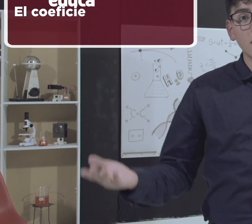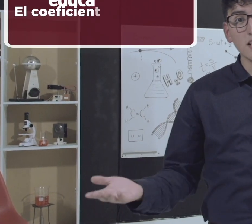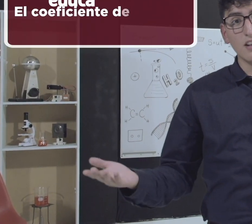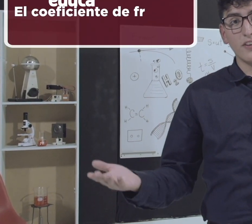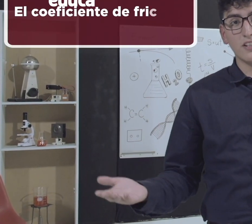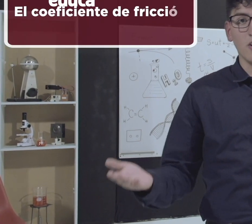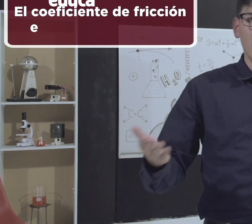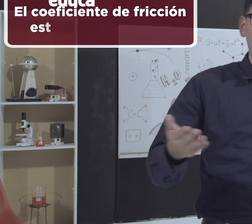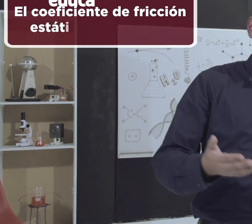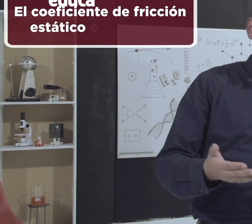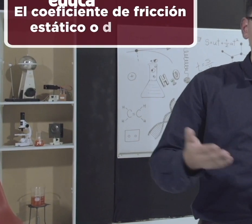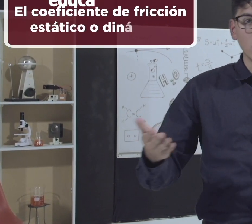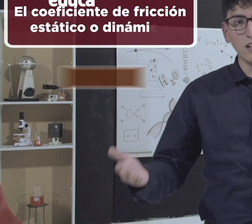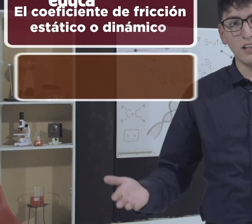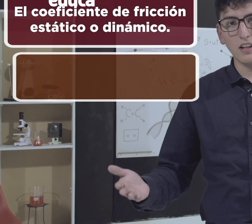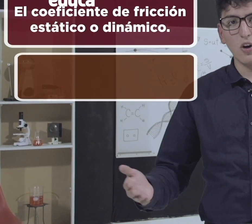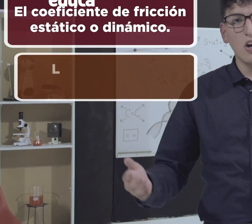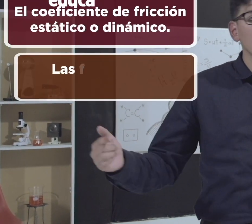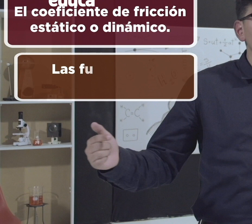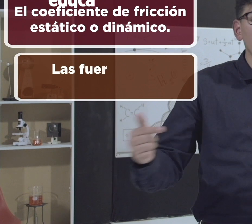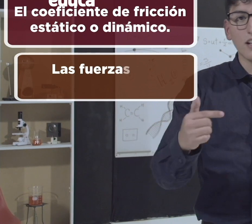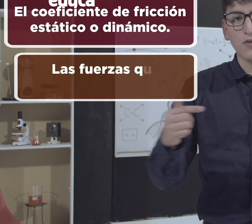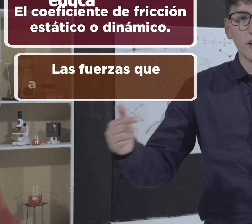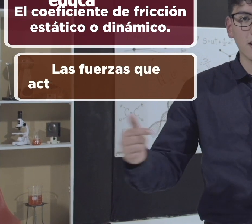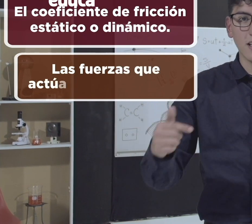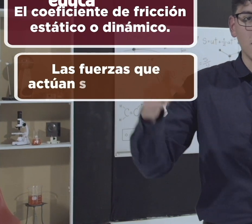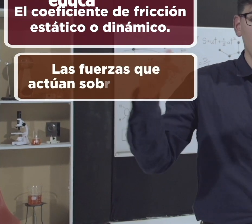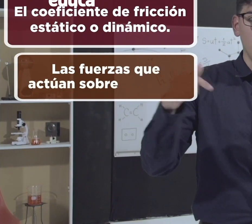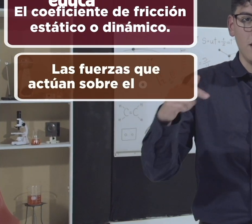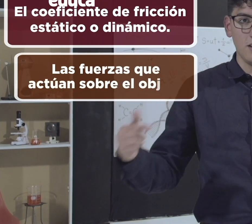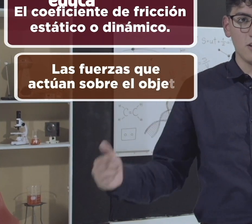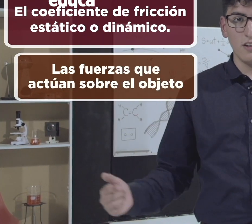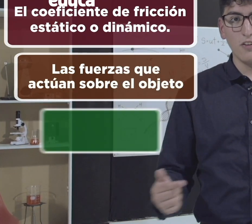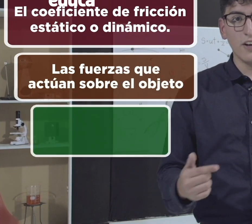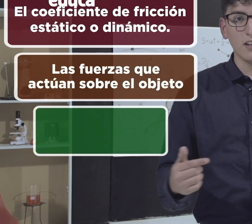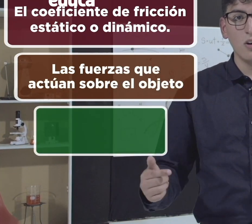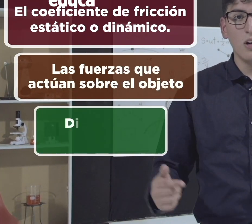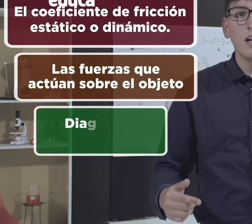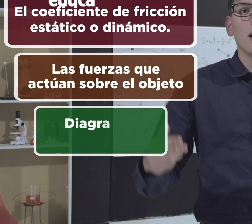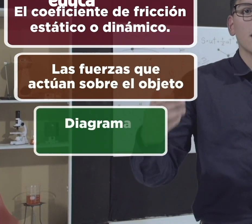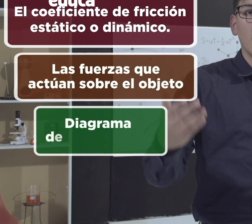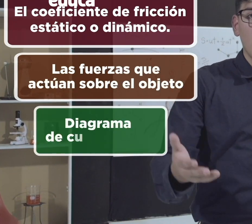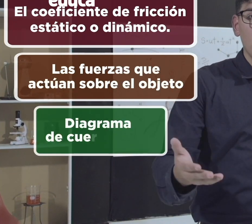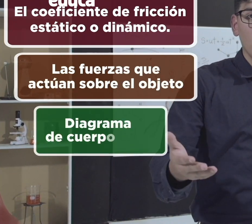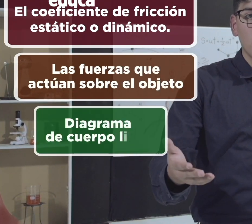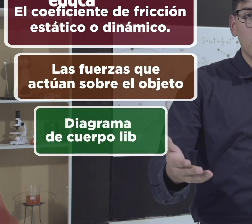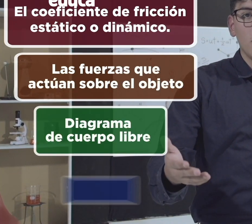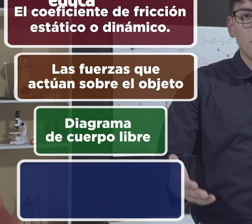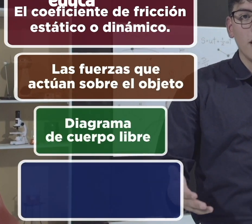el coeficiente de fricción estático o cinético, todas las fuerzas que intervienen dentro del objeto,